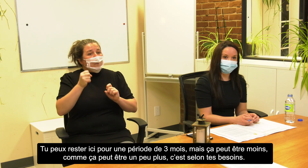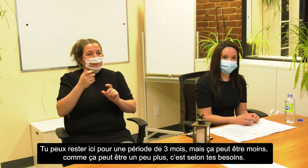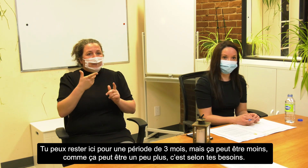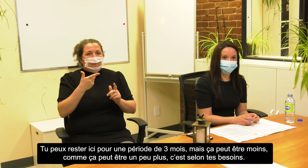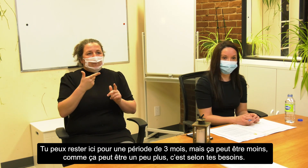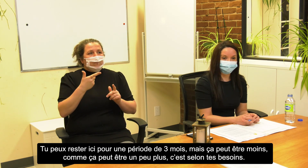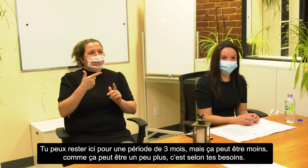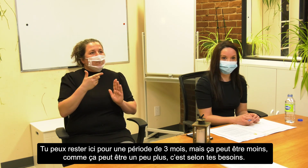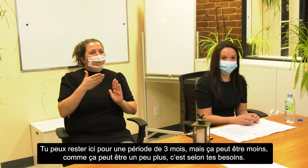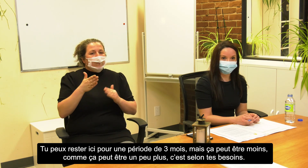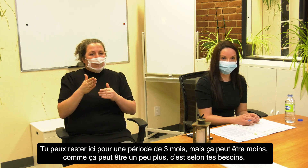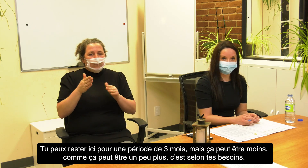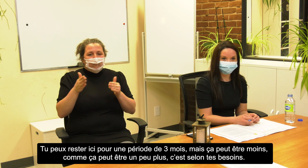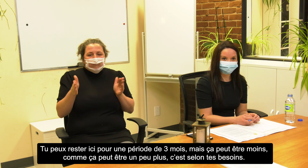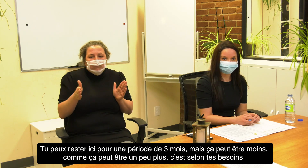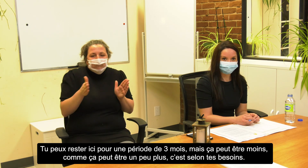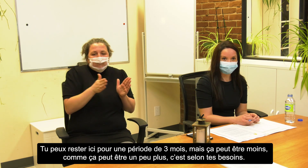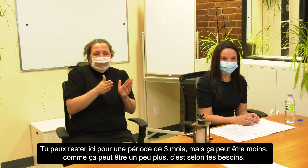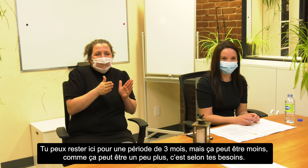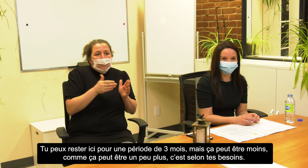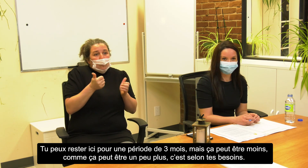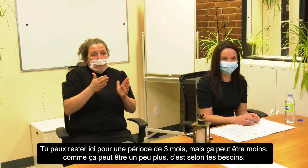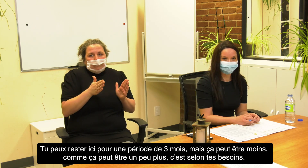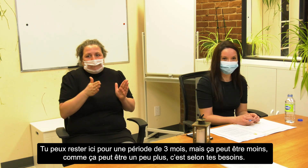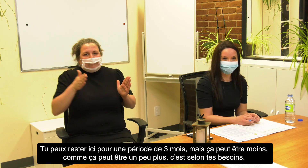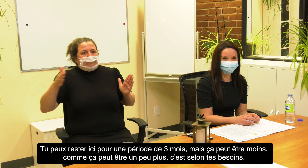Ça va dépendre de tes besoins. Ça te va ça aussi?